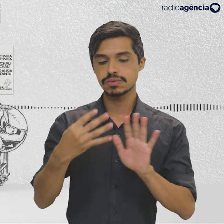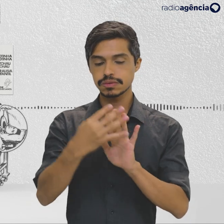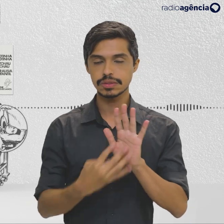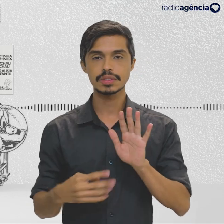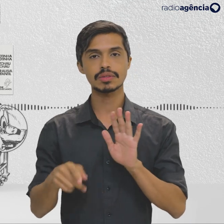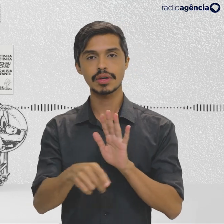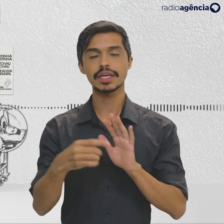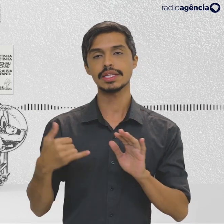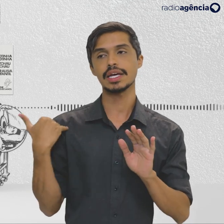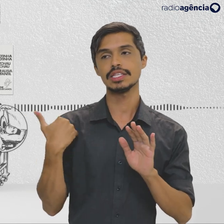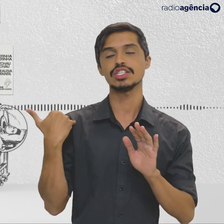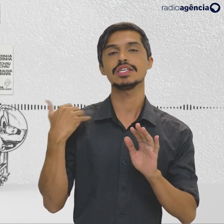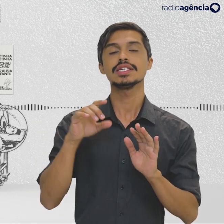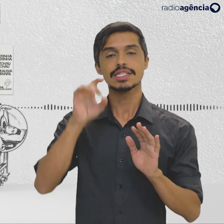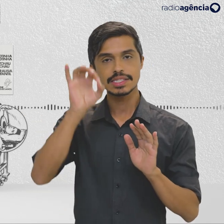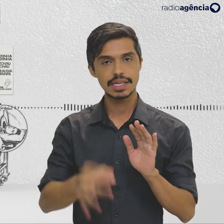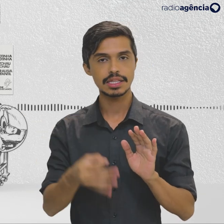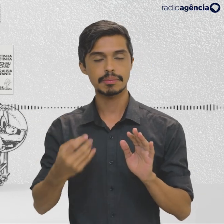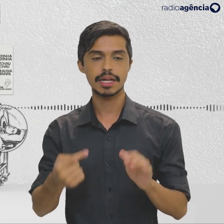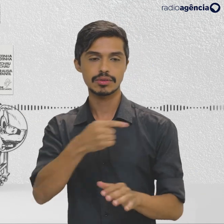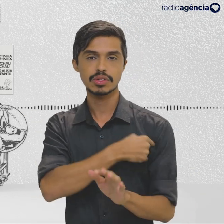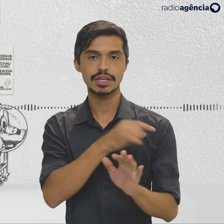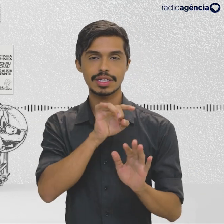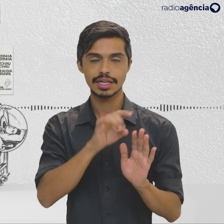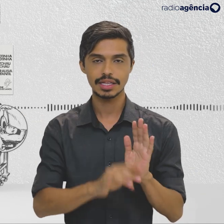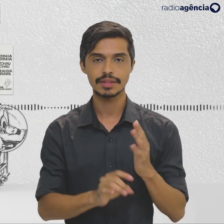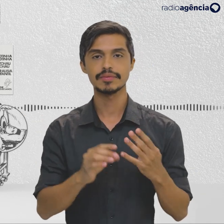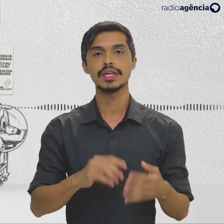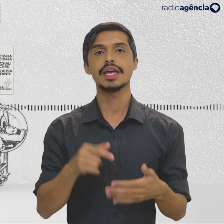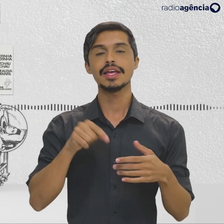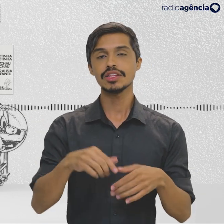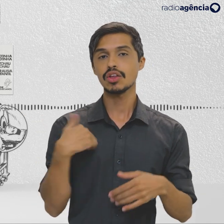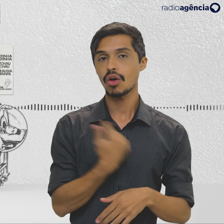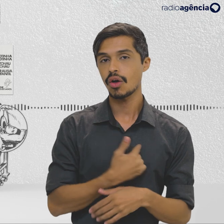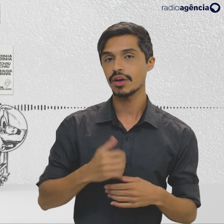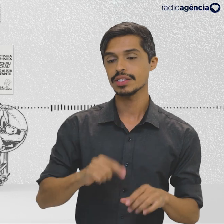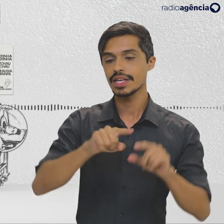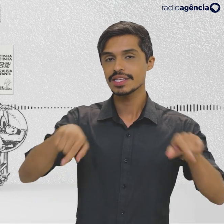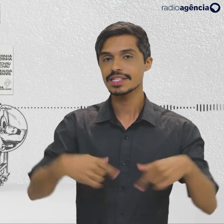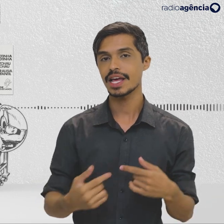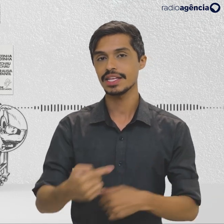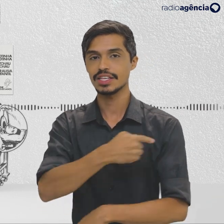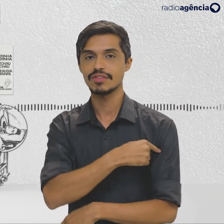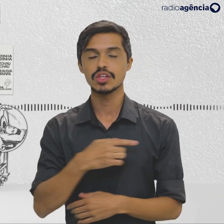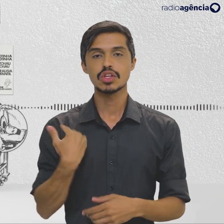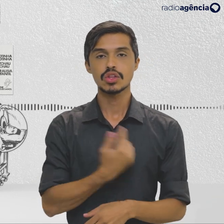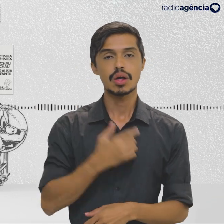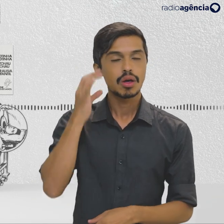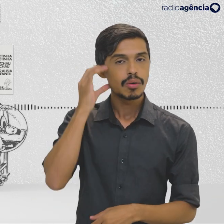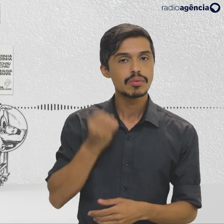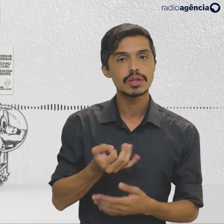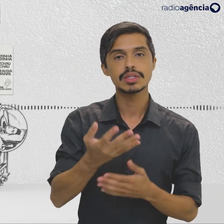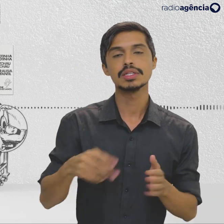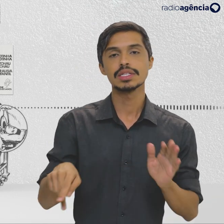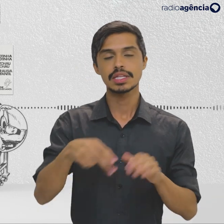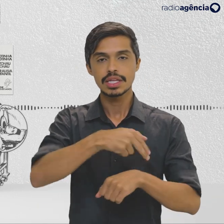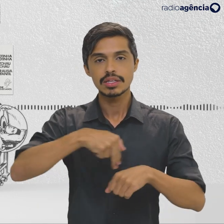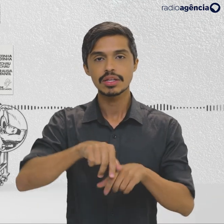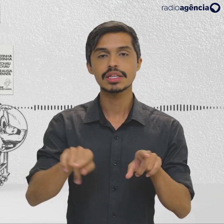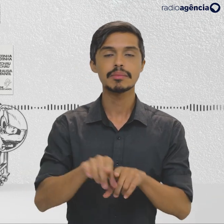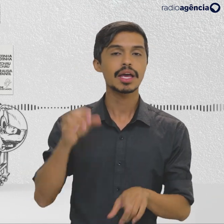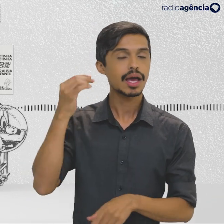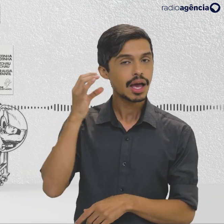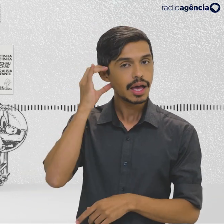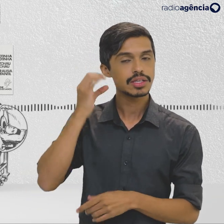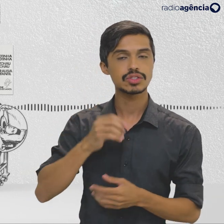básicos com a idade certa para tomar cada dose Esse foi o sala de vacina um podcast do jornalismo da Rádio Nacional e